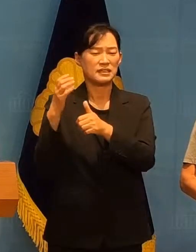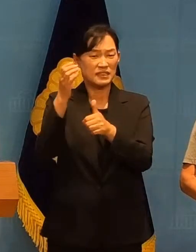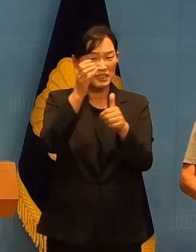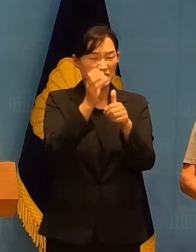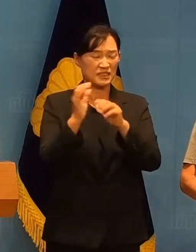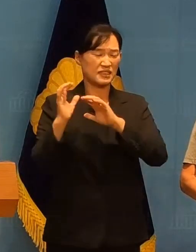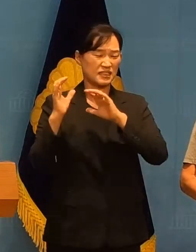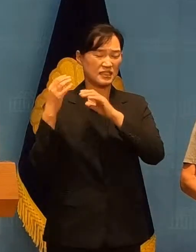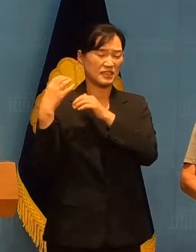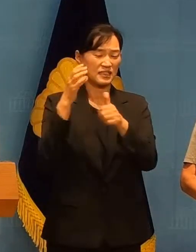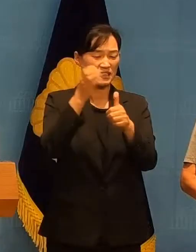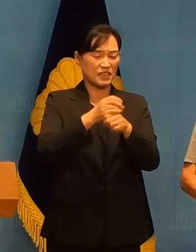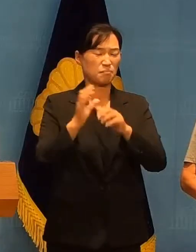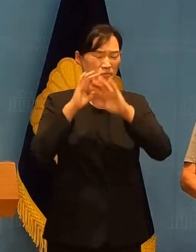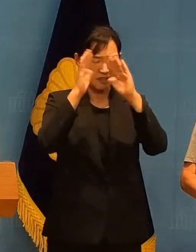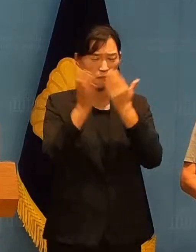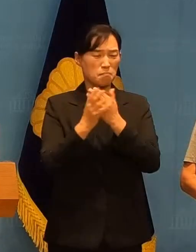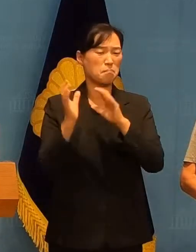떠넘기고 있습니다.